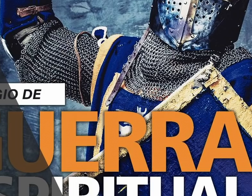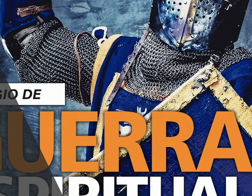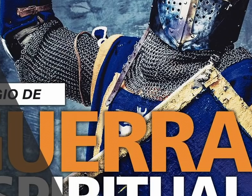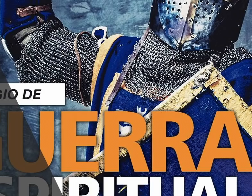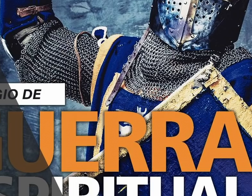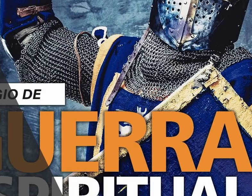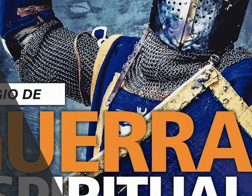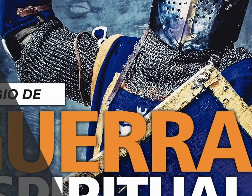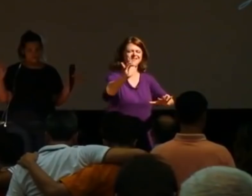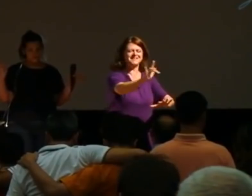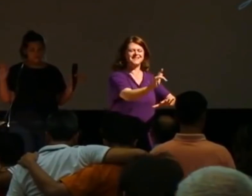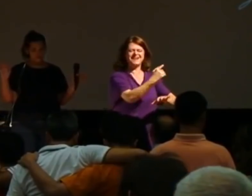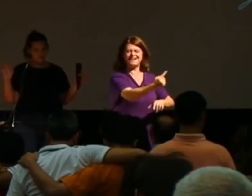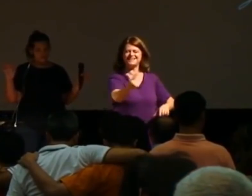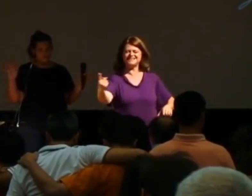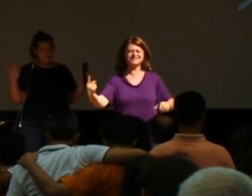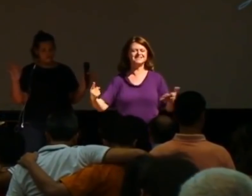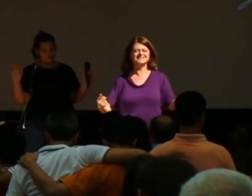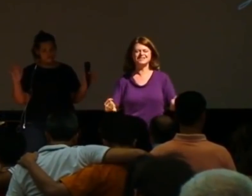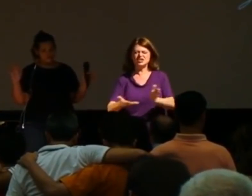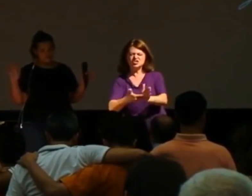impedido os teus filhos de ouvir a sua voz.